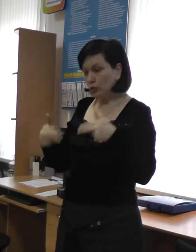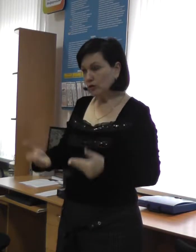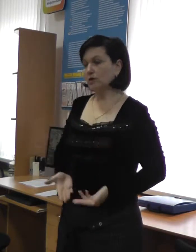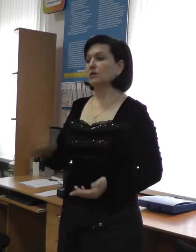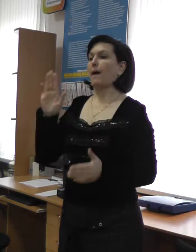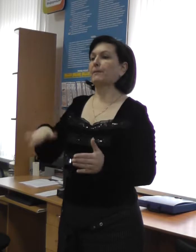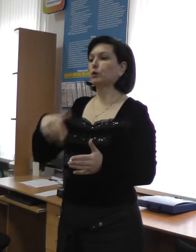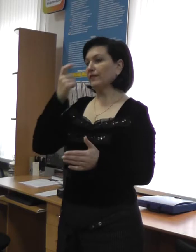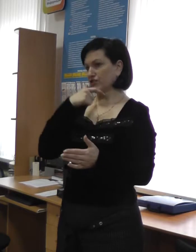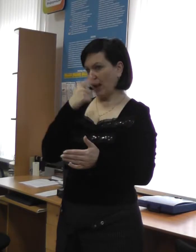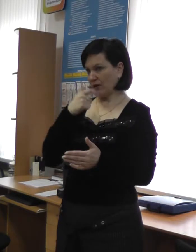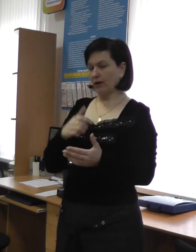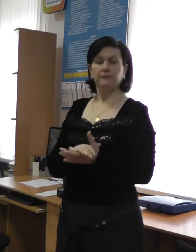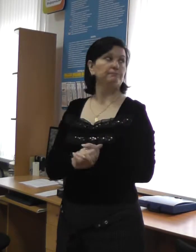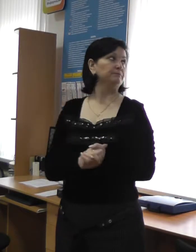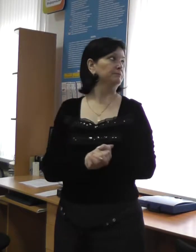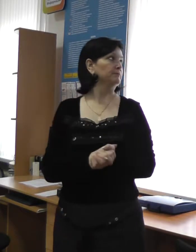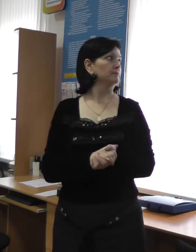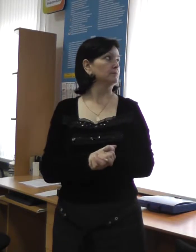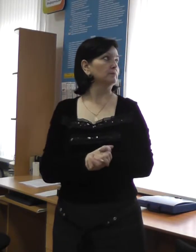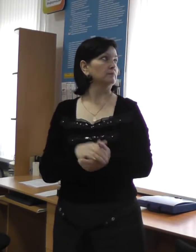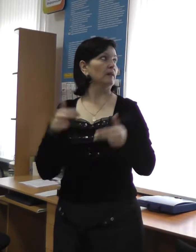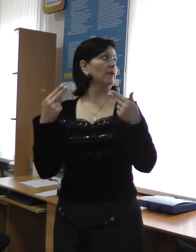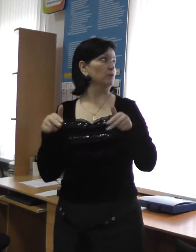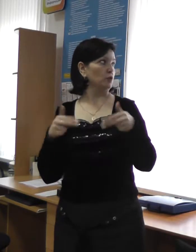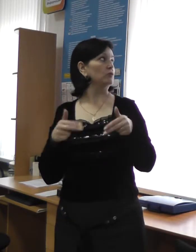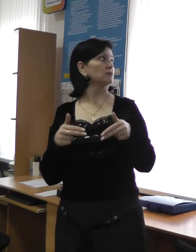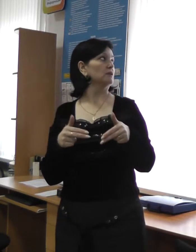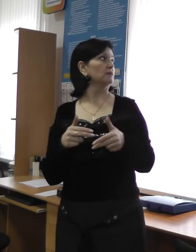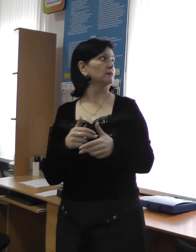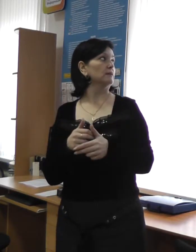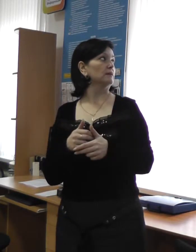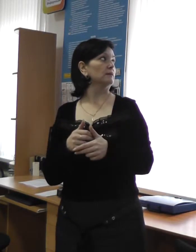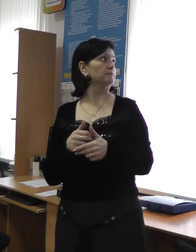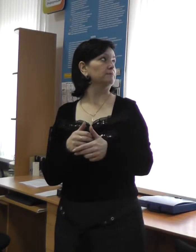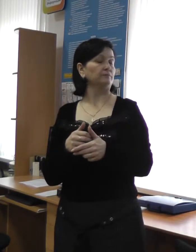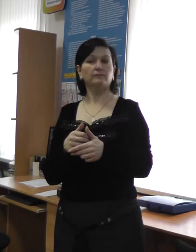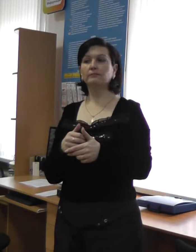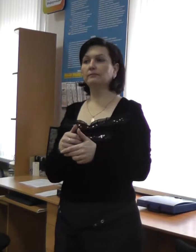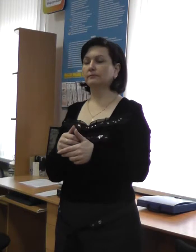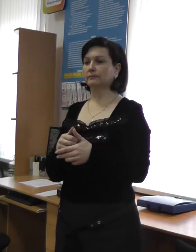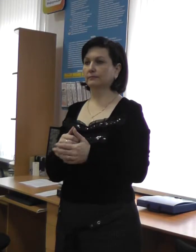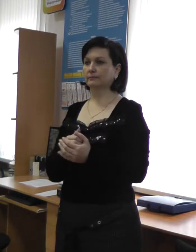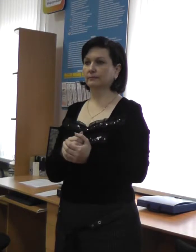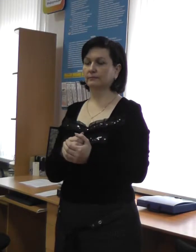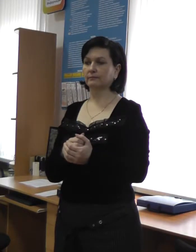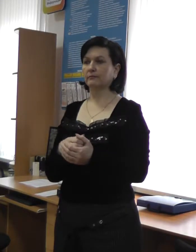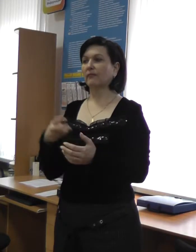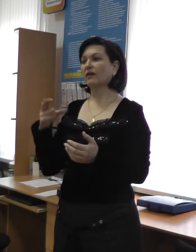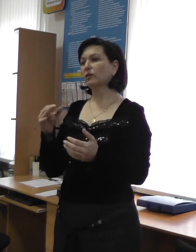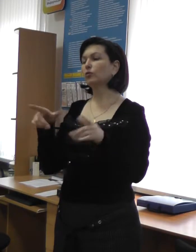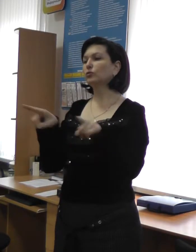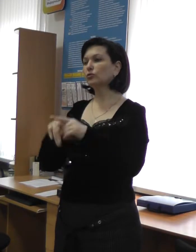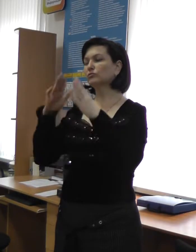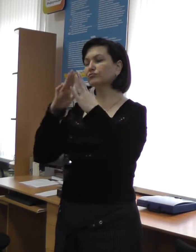Ставрополь. Ну вот в Пятигорске тоже имеется усадьба Найтаки. Но она сейчас в плачевном состоянии,